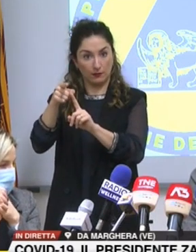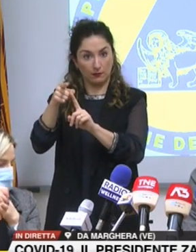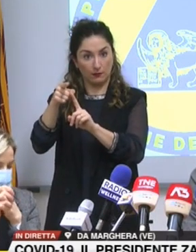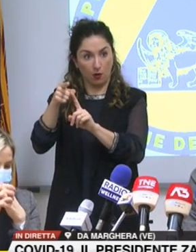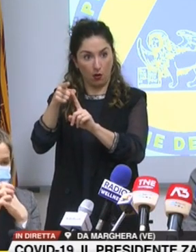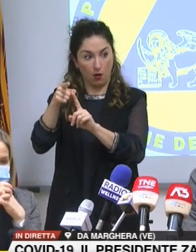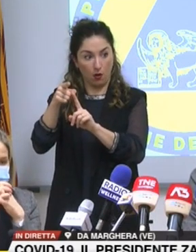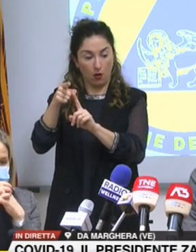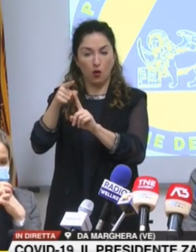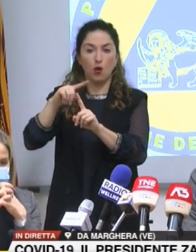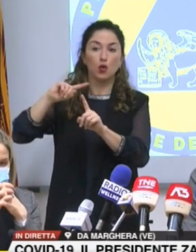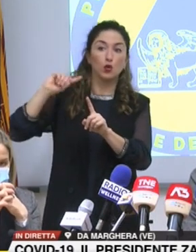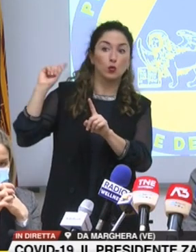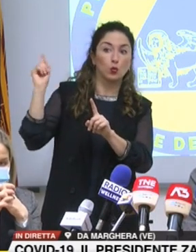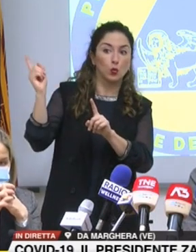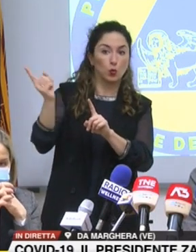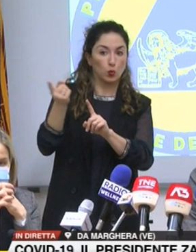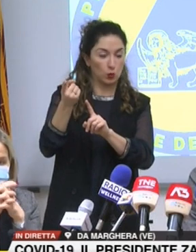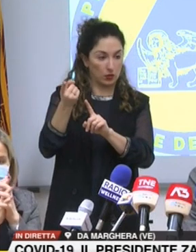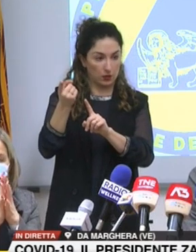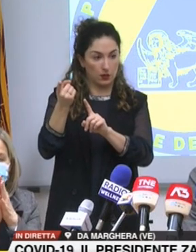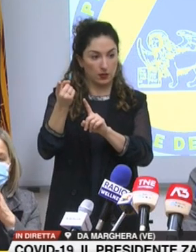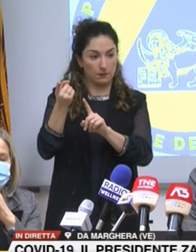al tampone per tutti gli altri, diciamo,